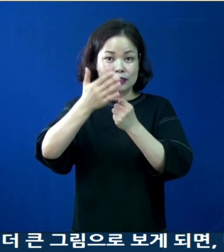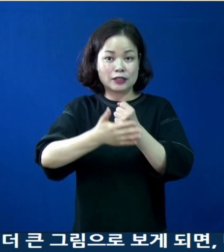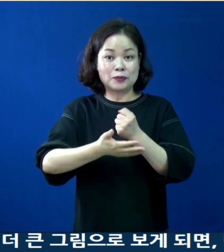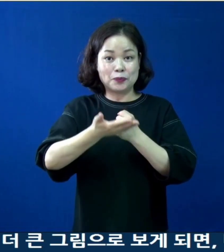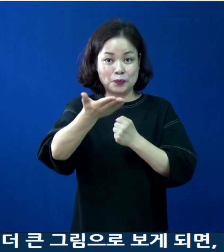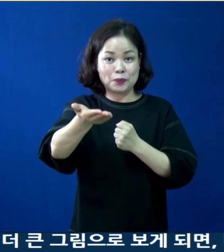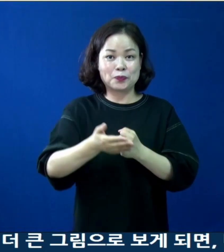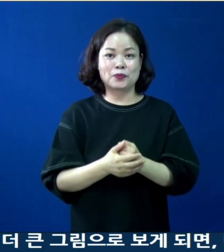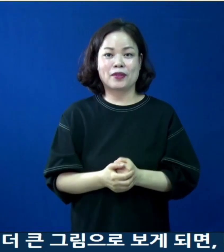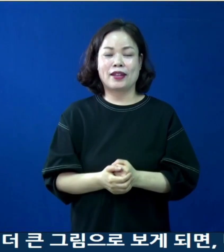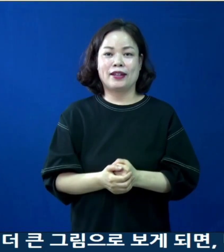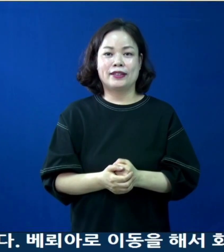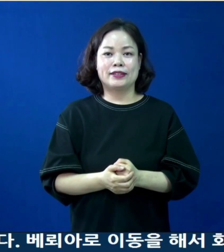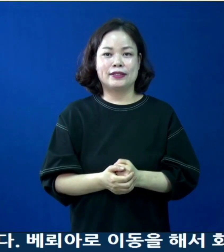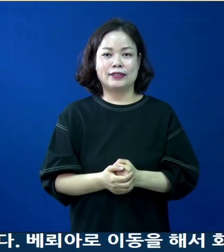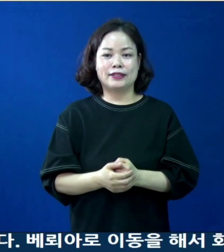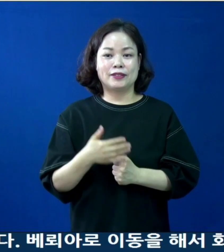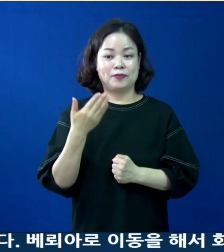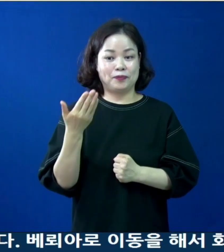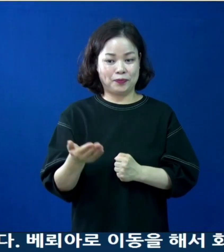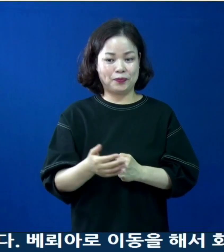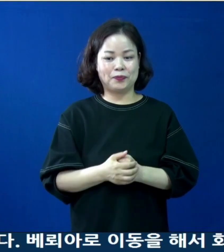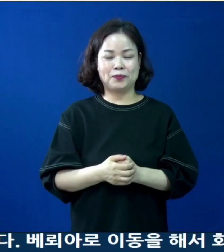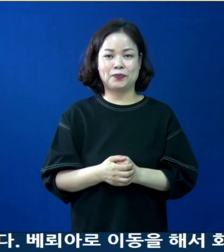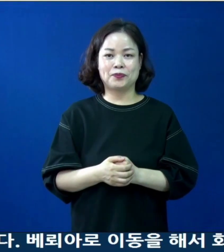건너뛰겠습니다. 그 다음